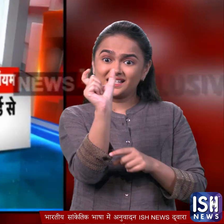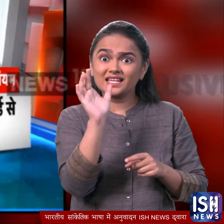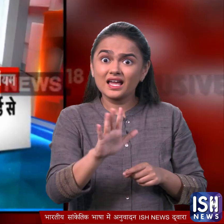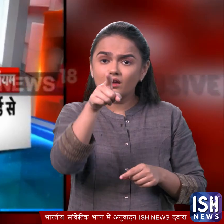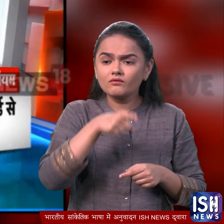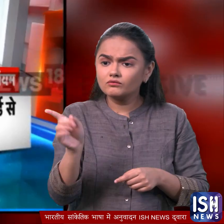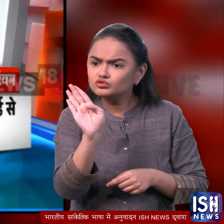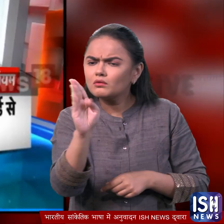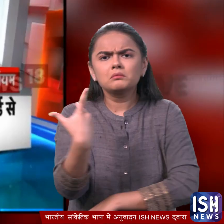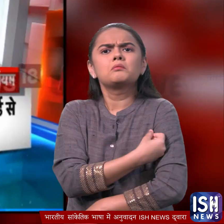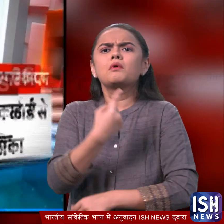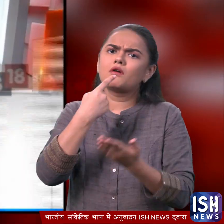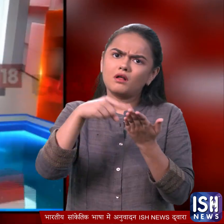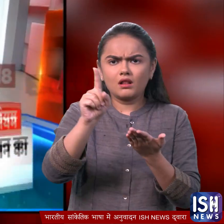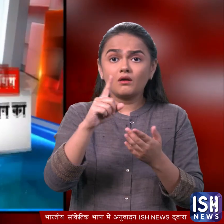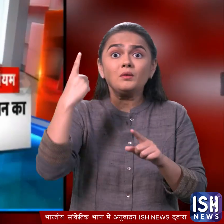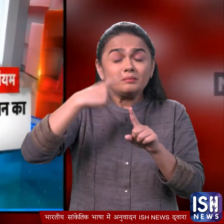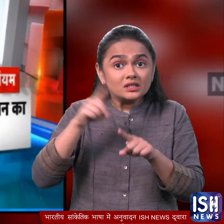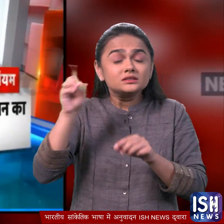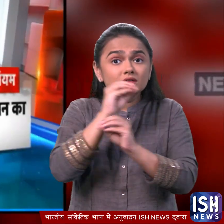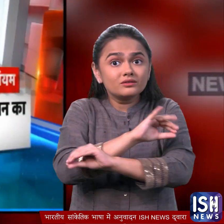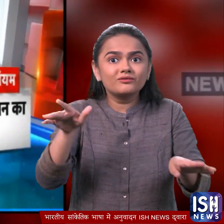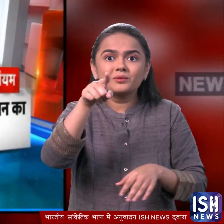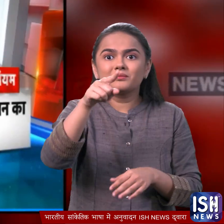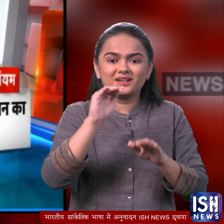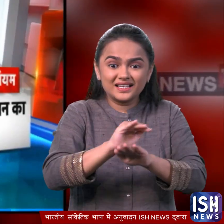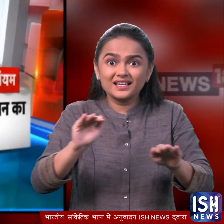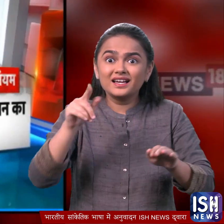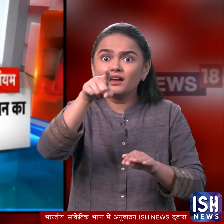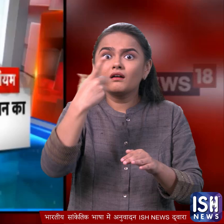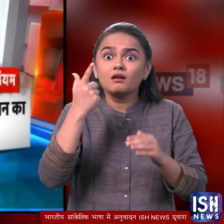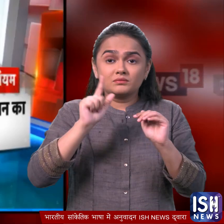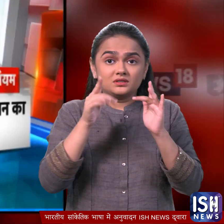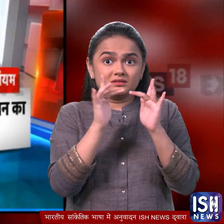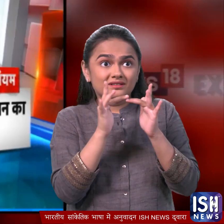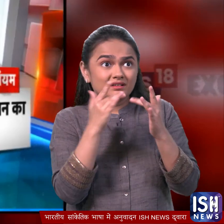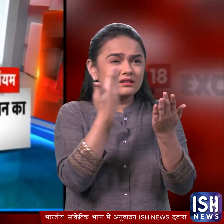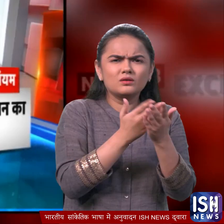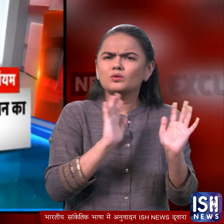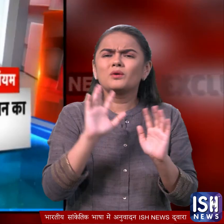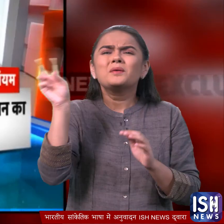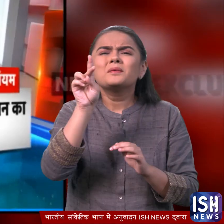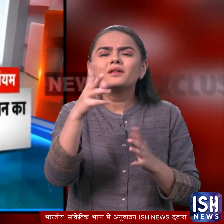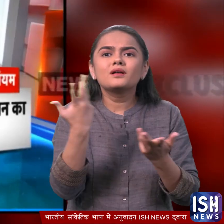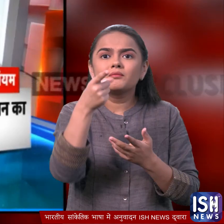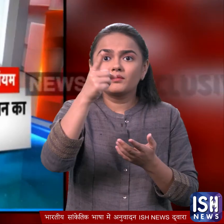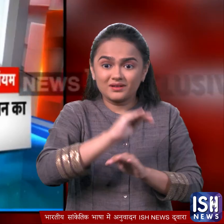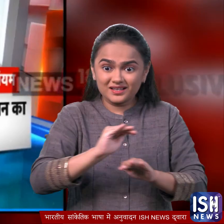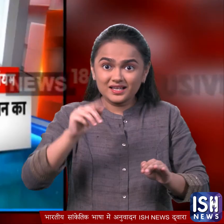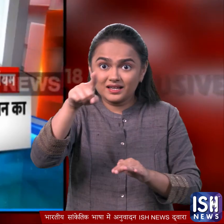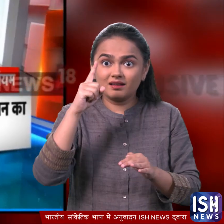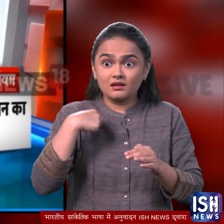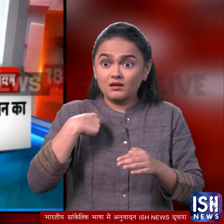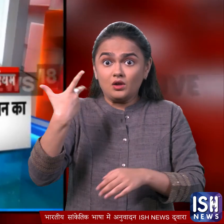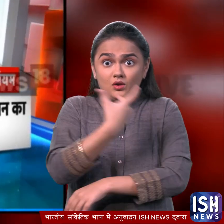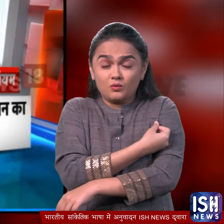कार्ड को दिखाने से ही वैक्सीन लगाई जा सकेगी। यह भी साफ किया गया कि बच्चों के लिए ऑन साइट रजिस्ट्रेशन का विकल्प भी होगा। मतलब यह कि बच्चों